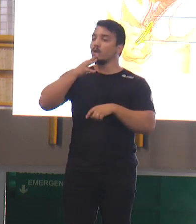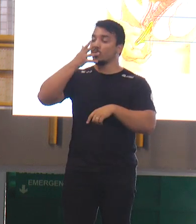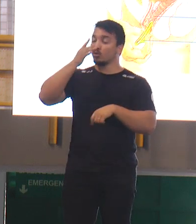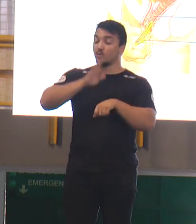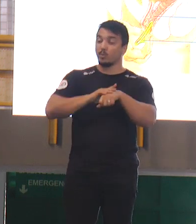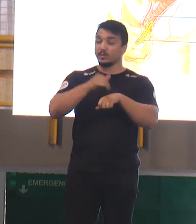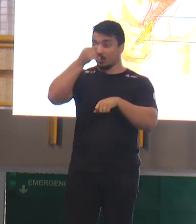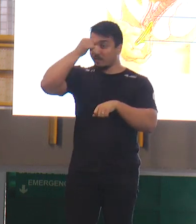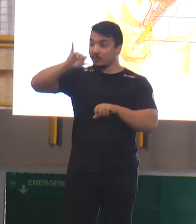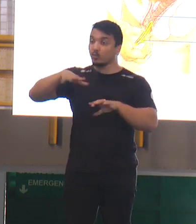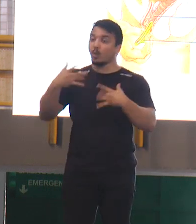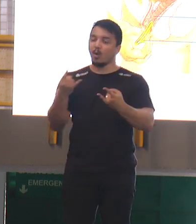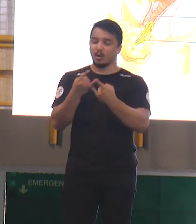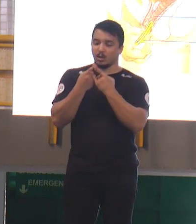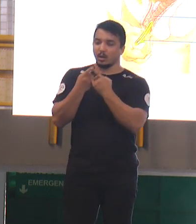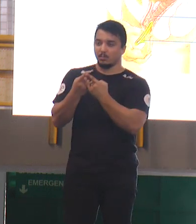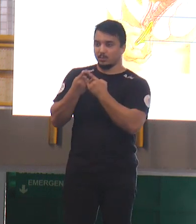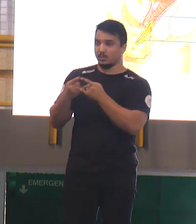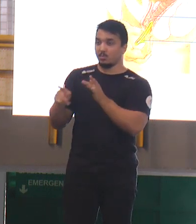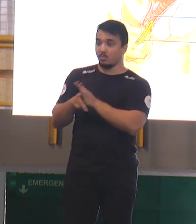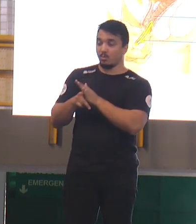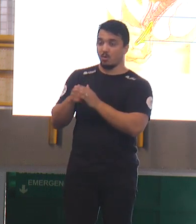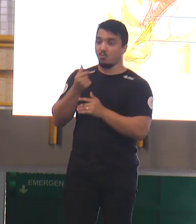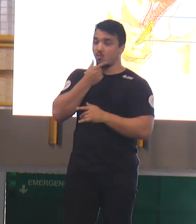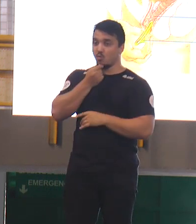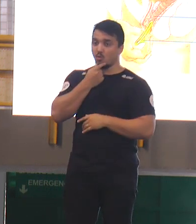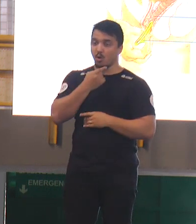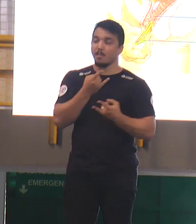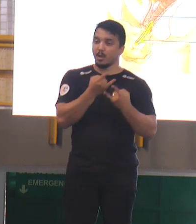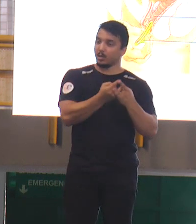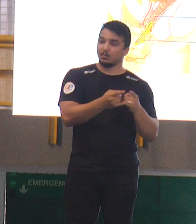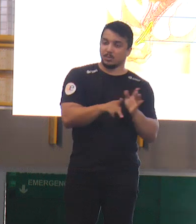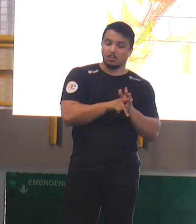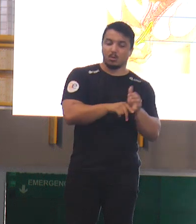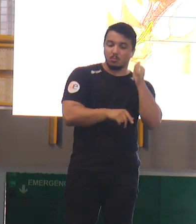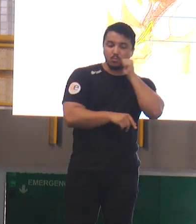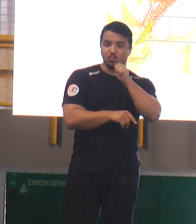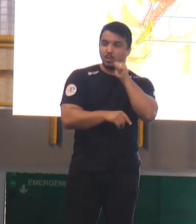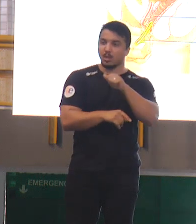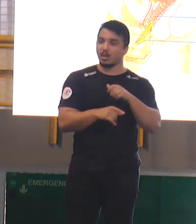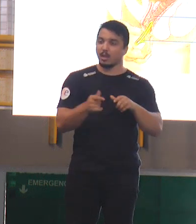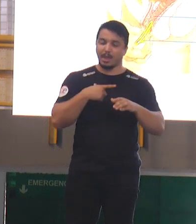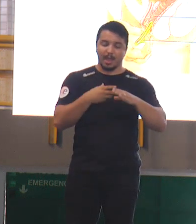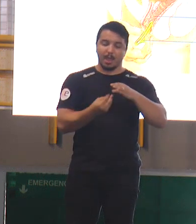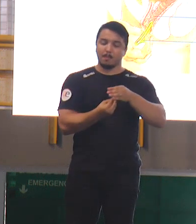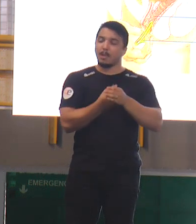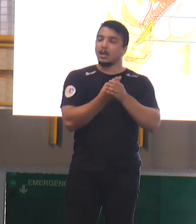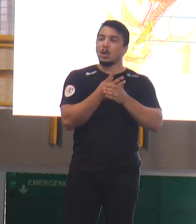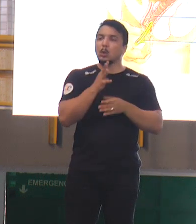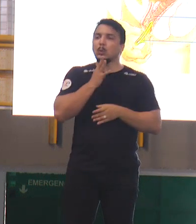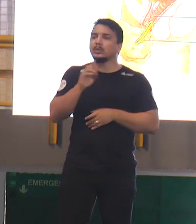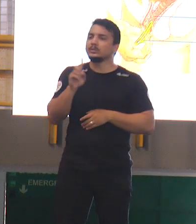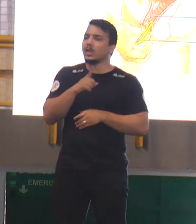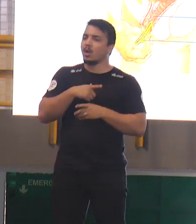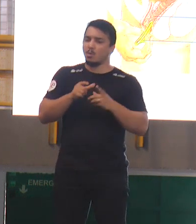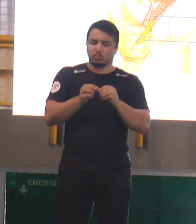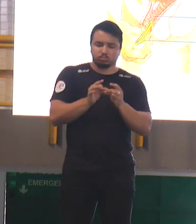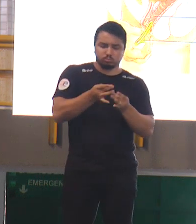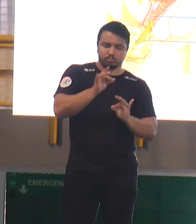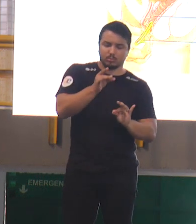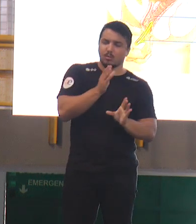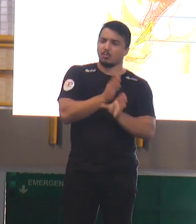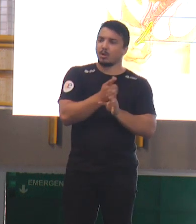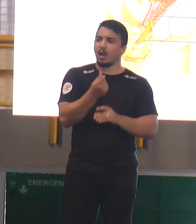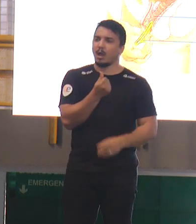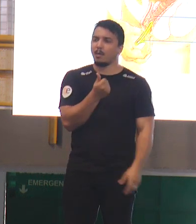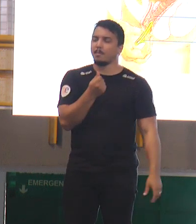camisinha masculina e a camisinha feminina. A camisinha feminina ela é pouco conhecida por conta do